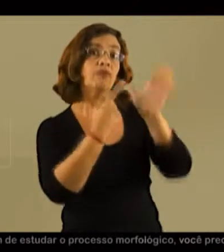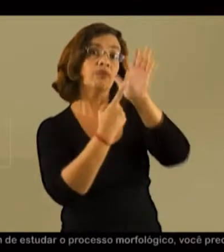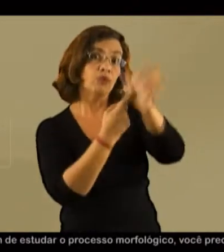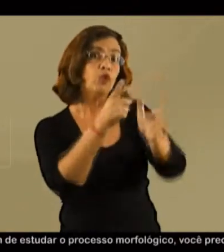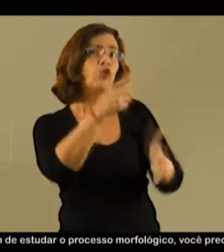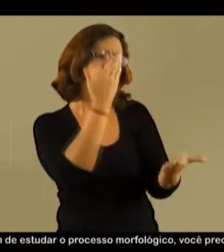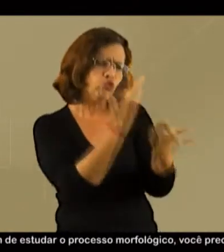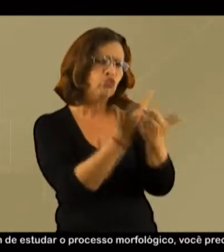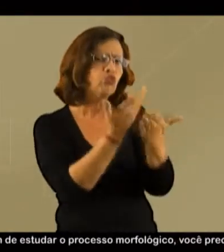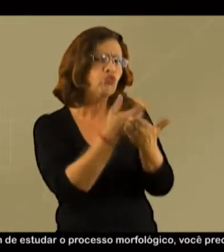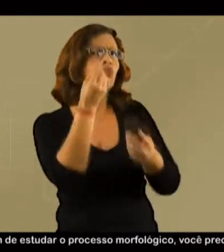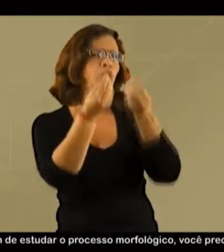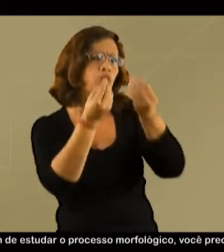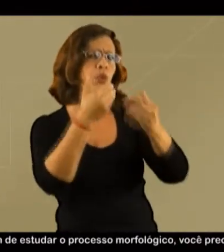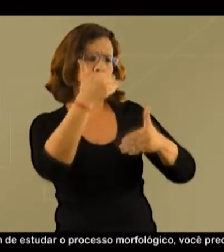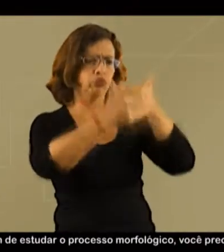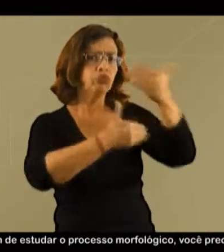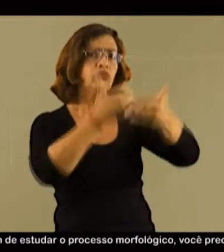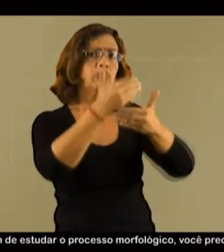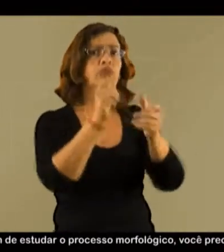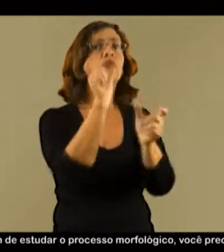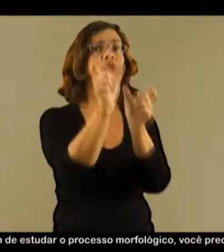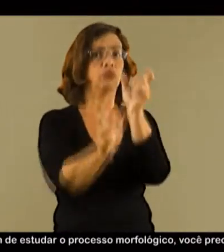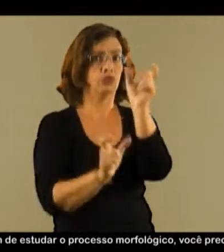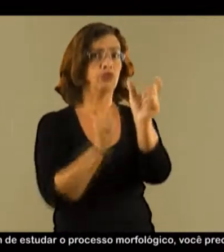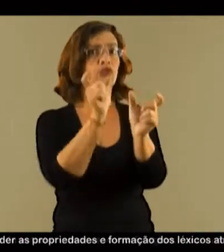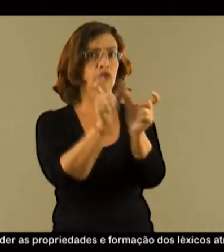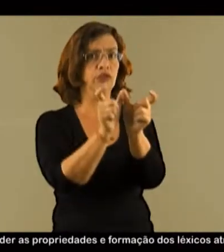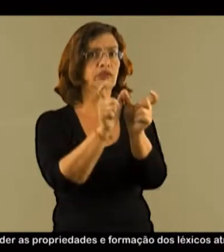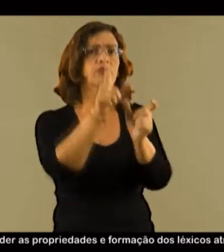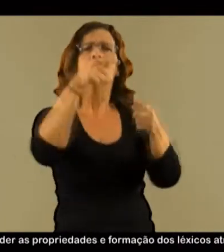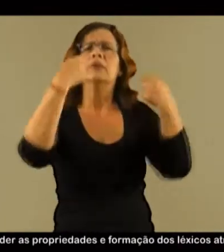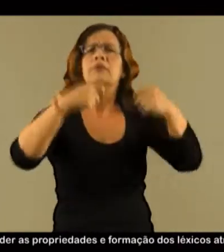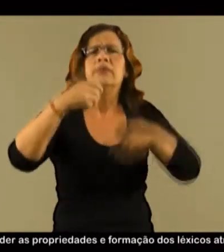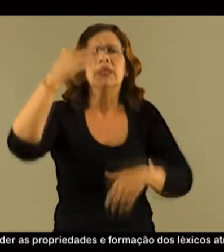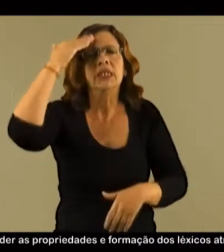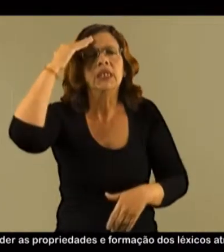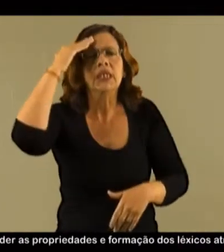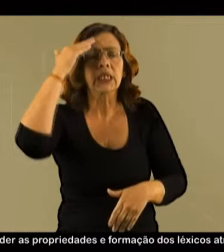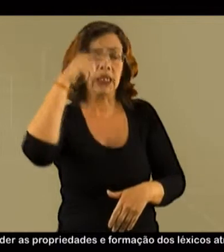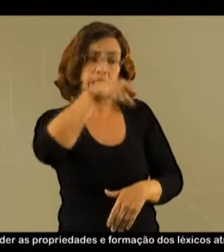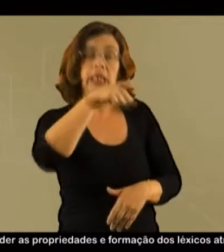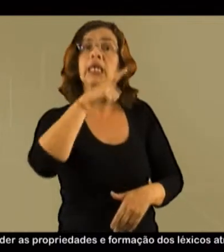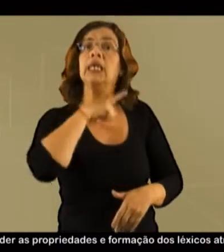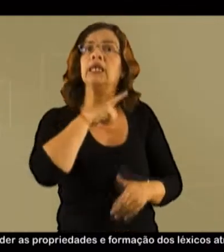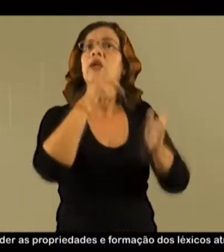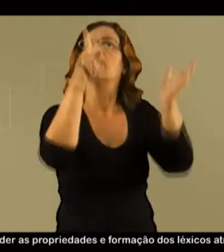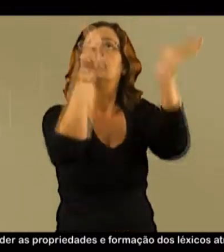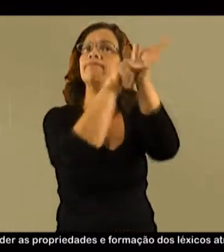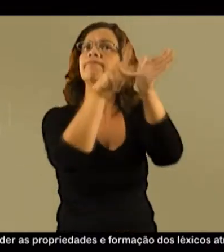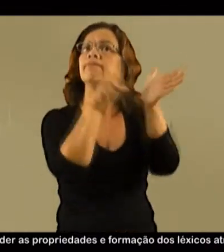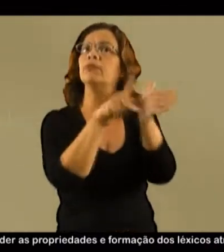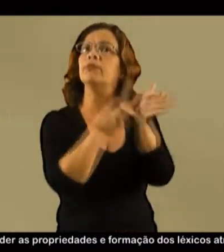Além de estudar o processo morfológico, você precisa entender as propriedades e formação dos